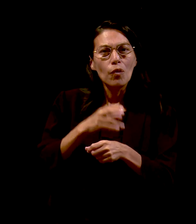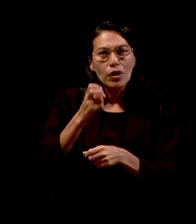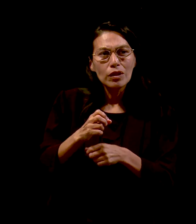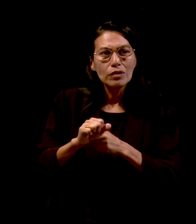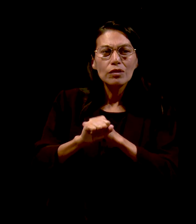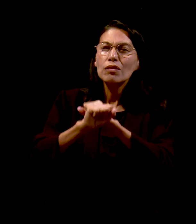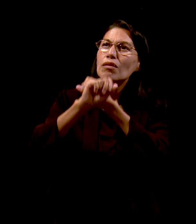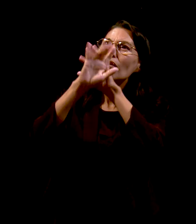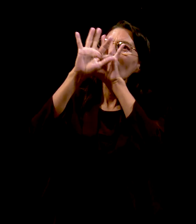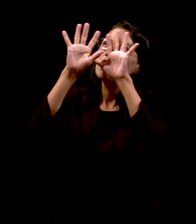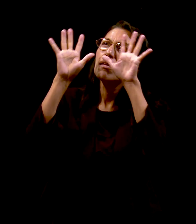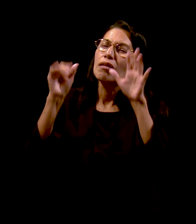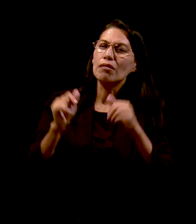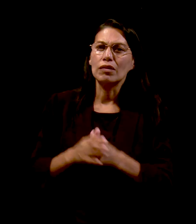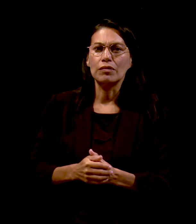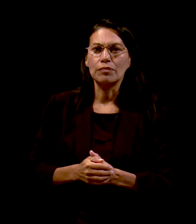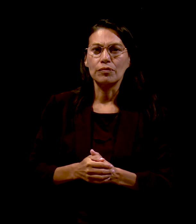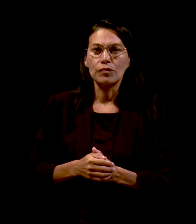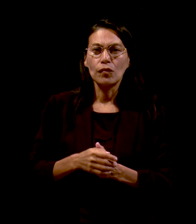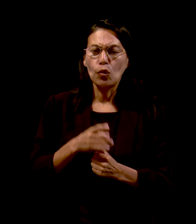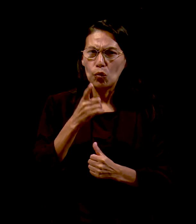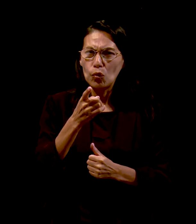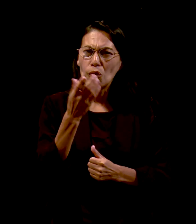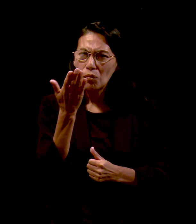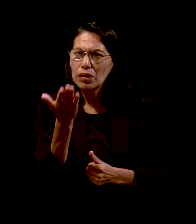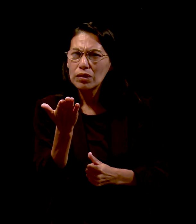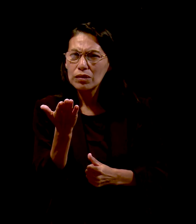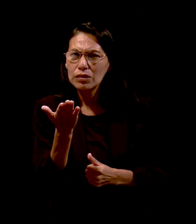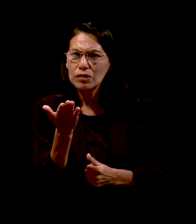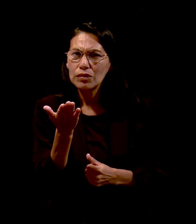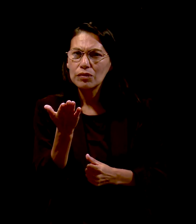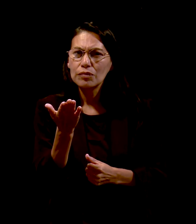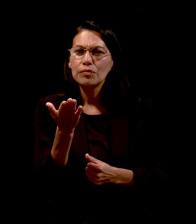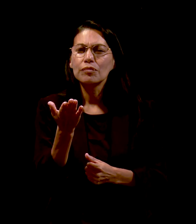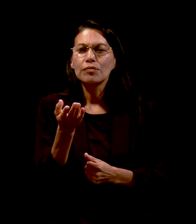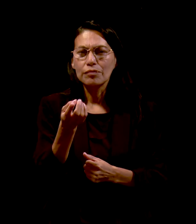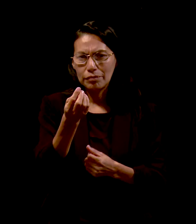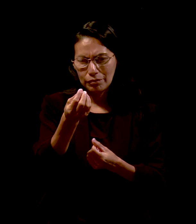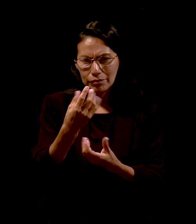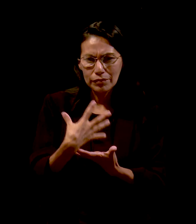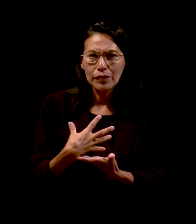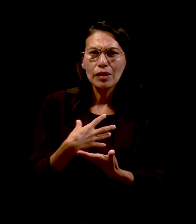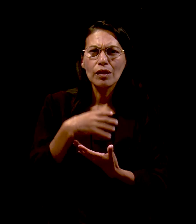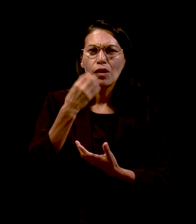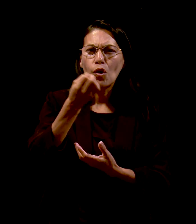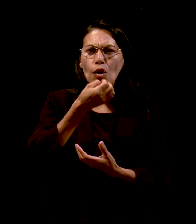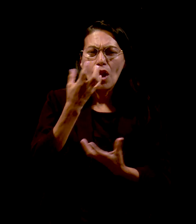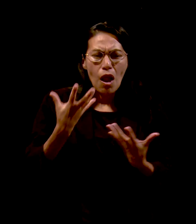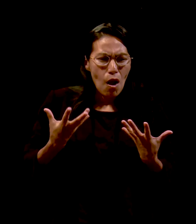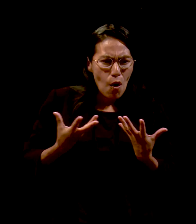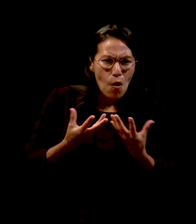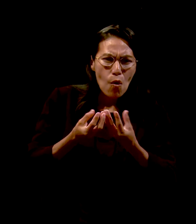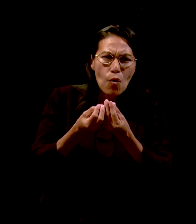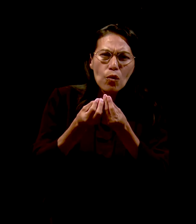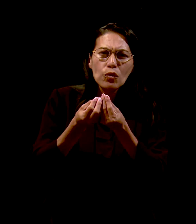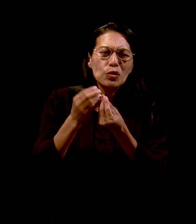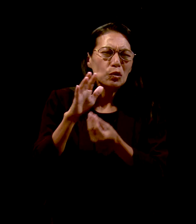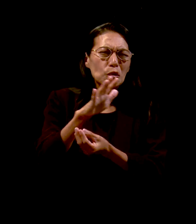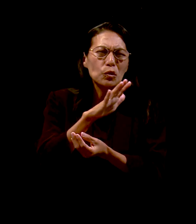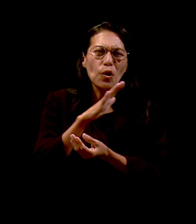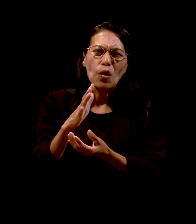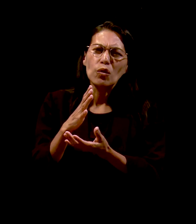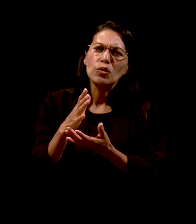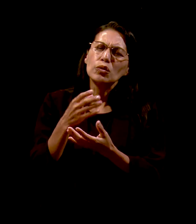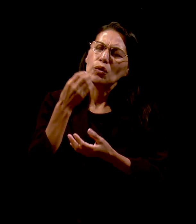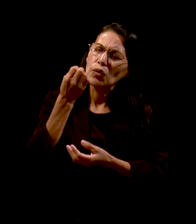pero también si tienes alguna petición nos uniremos a ti para orar por tus peticiones y lo haremos con